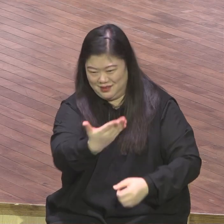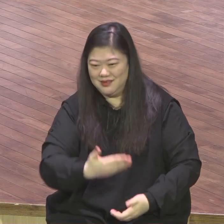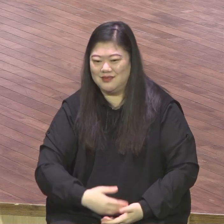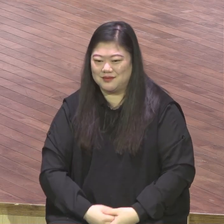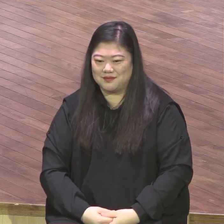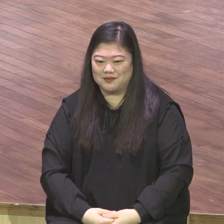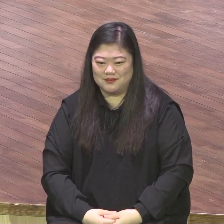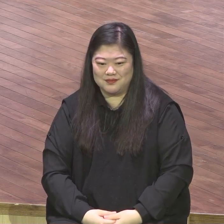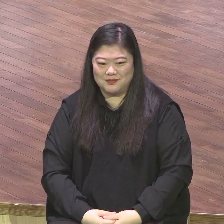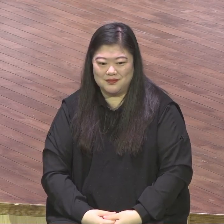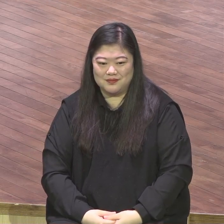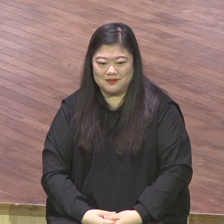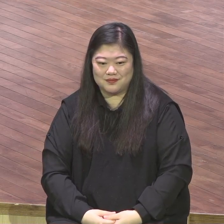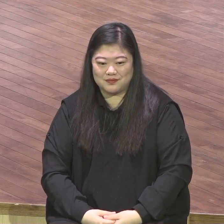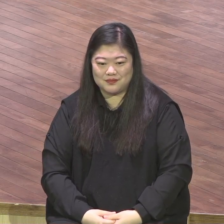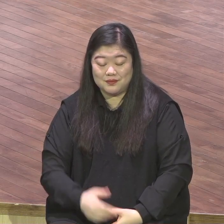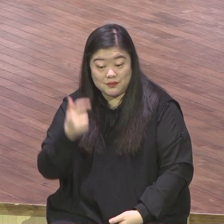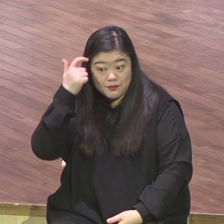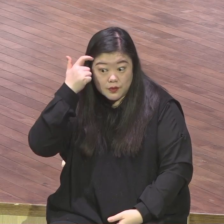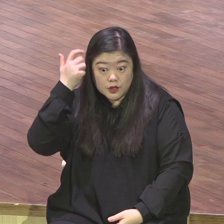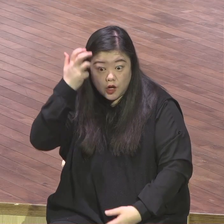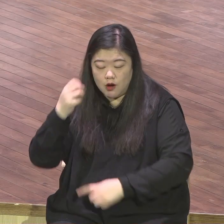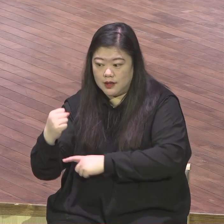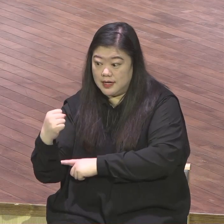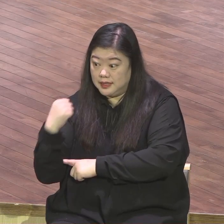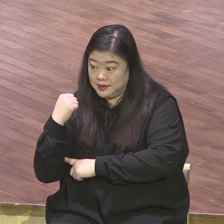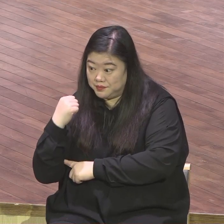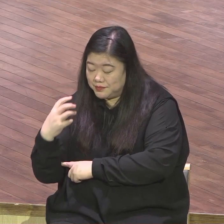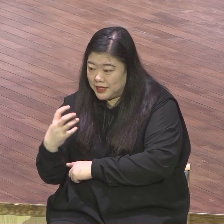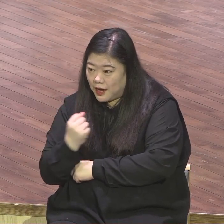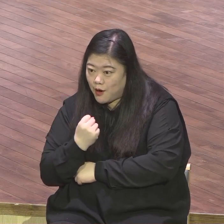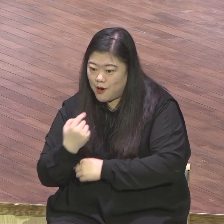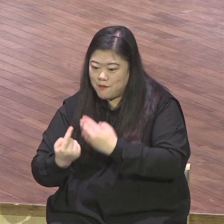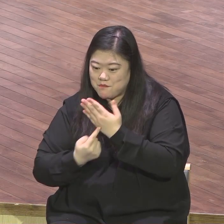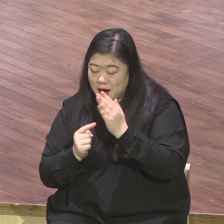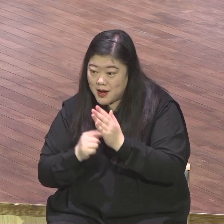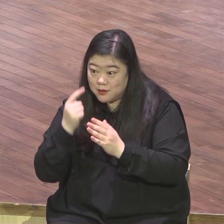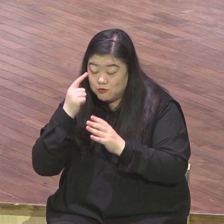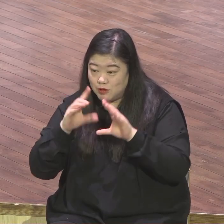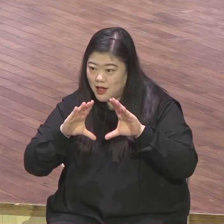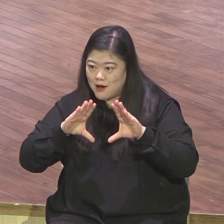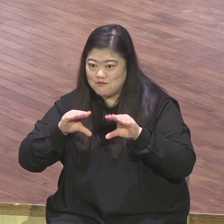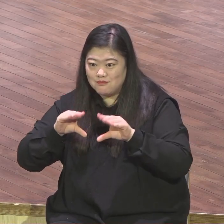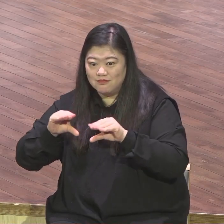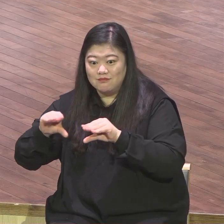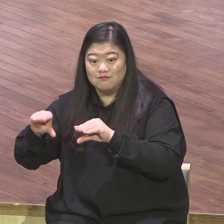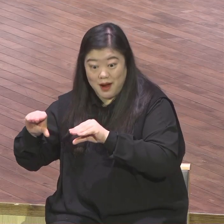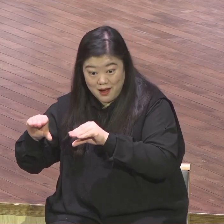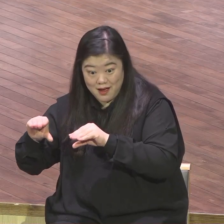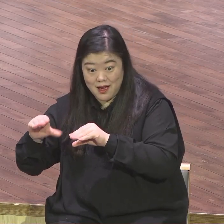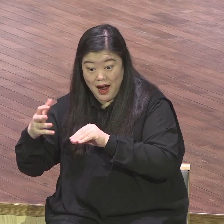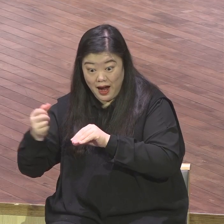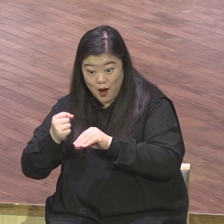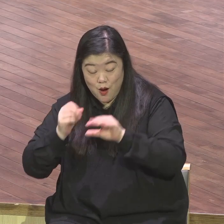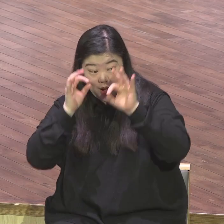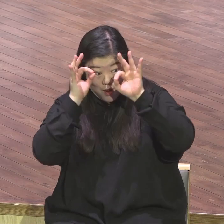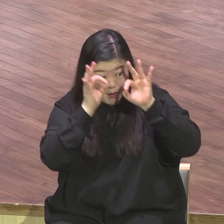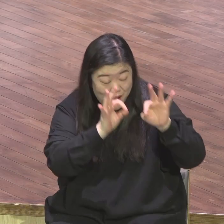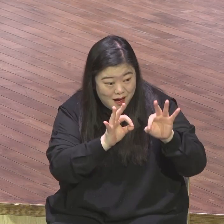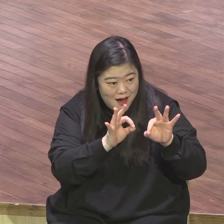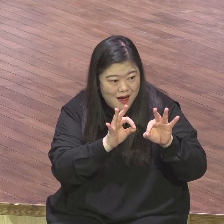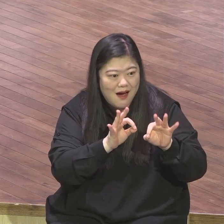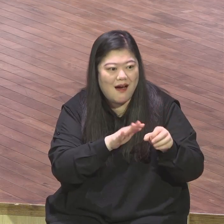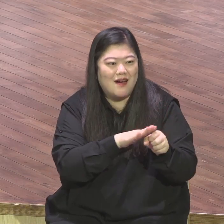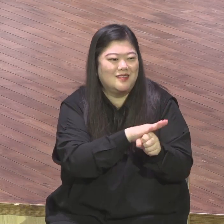영적인 가치 의식을 가지고 상대방 속에 있는 그 가능성 그 잠재력 그걸 바라보고